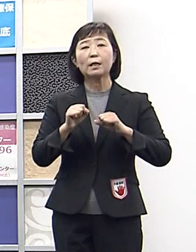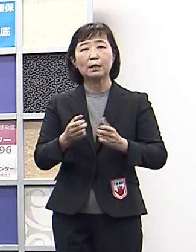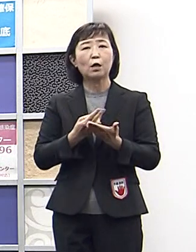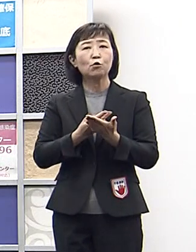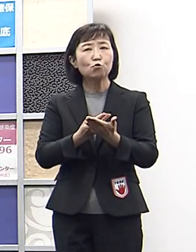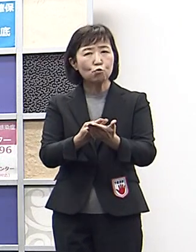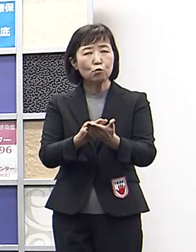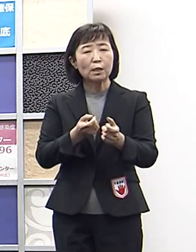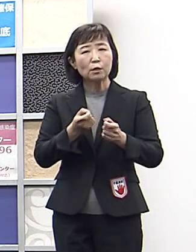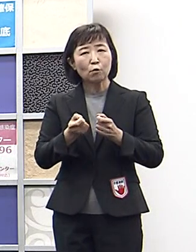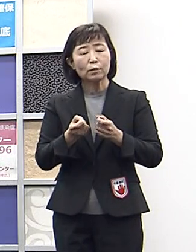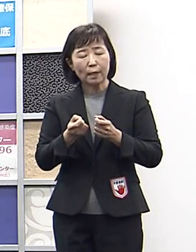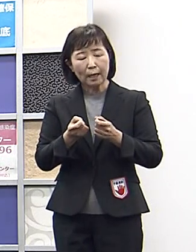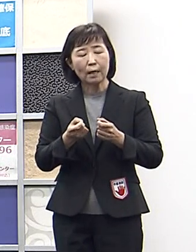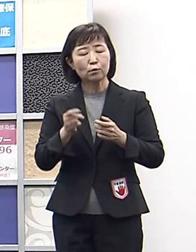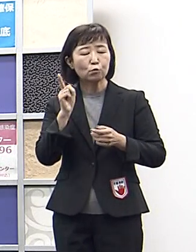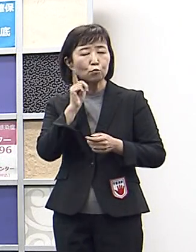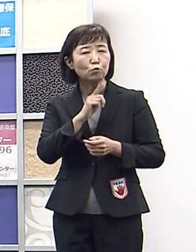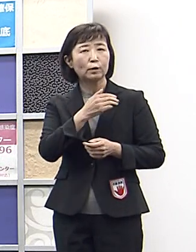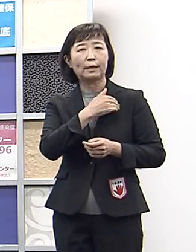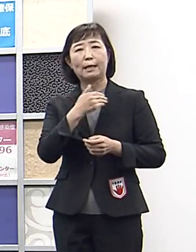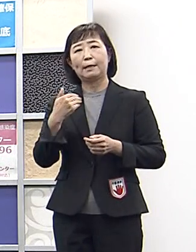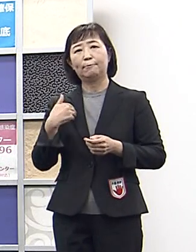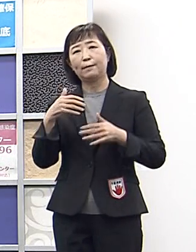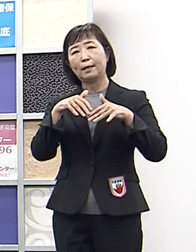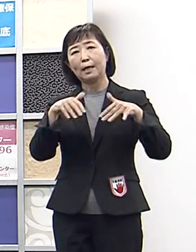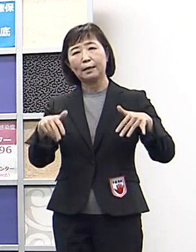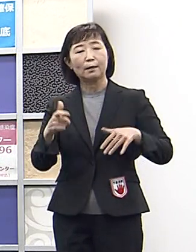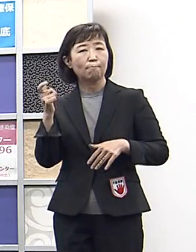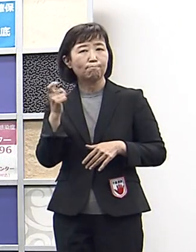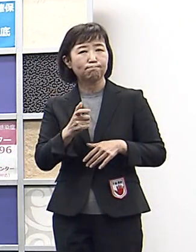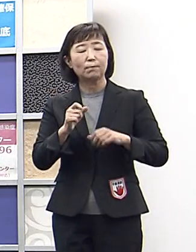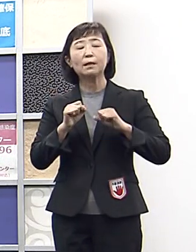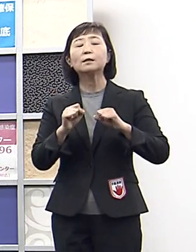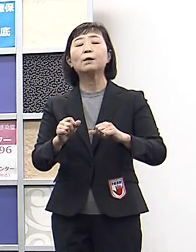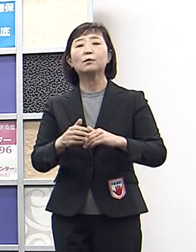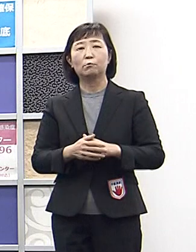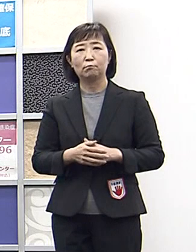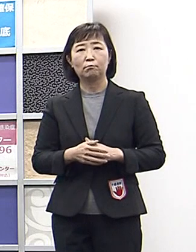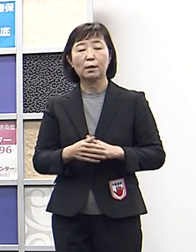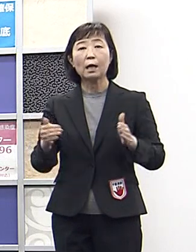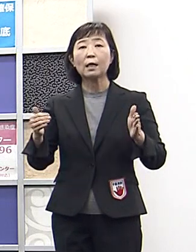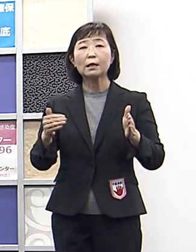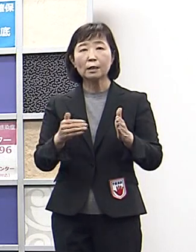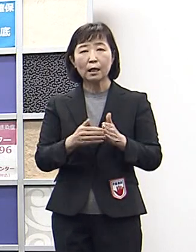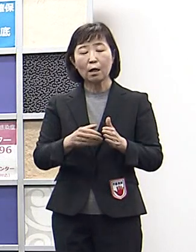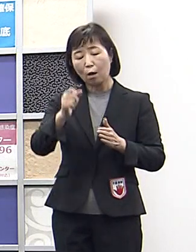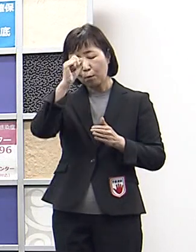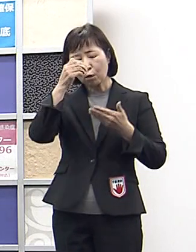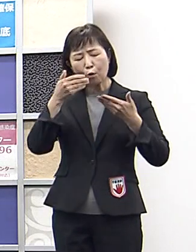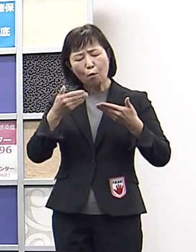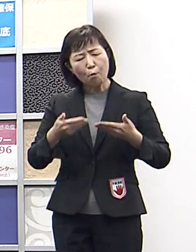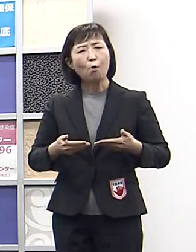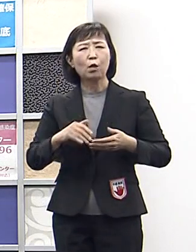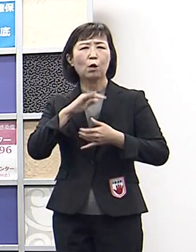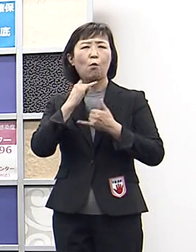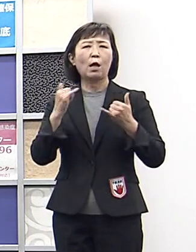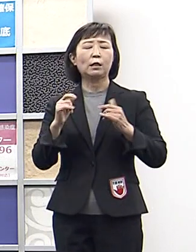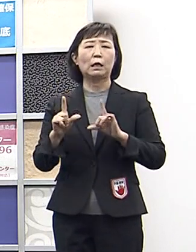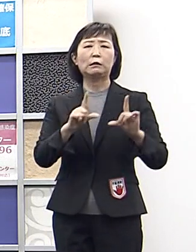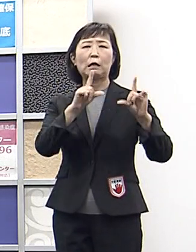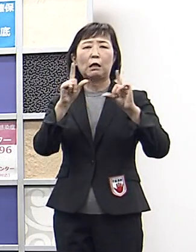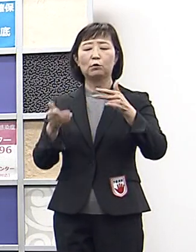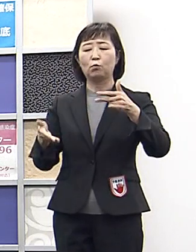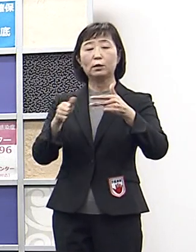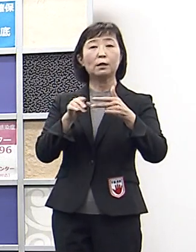スムーズに行える体制を構築してまいります最後に重症化リスクが高い高齢者等が生活して